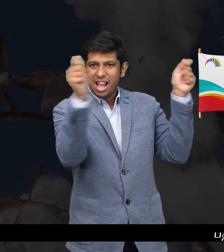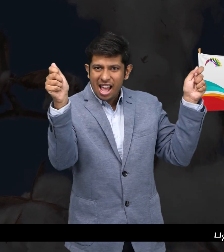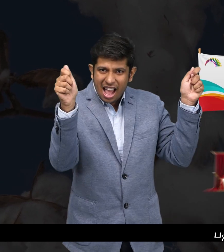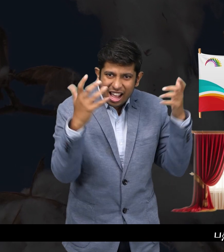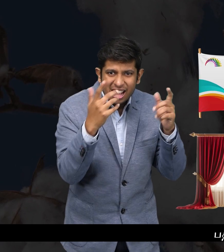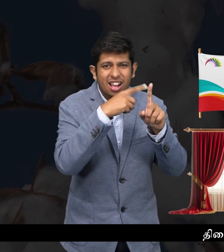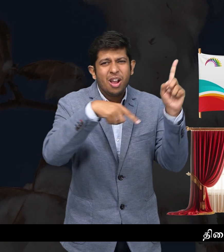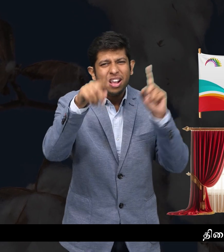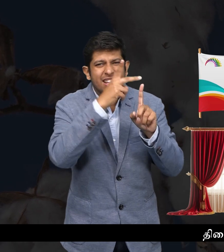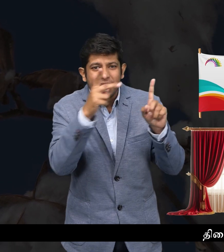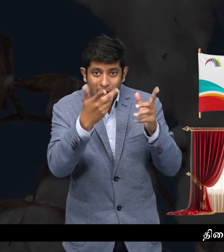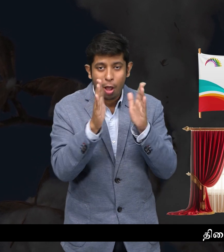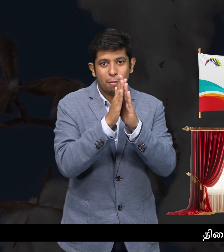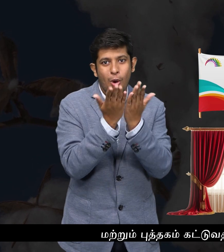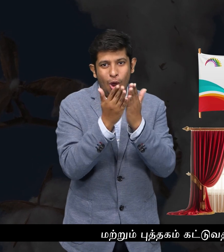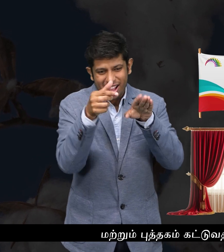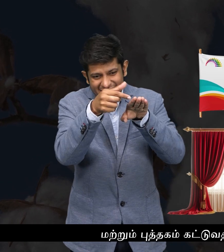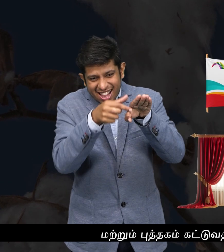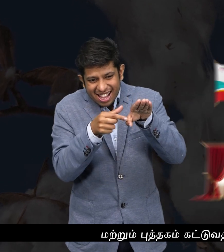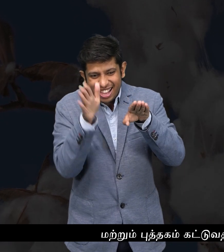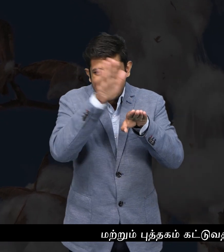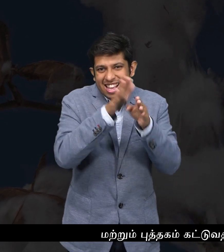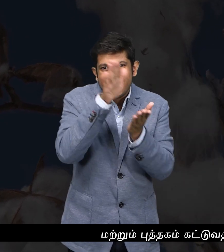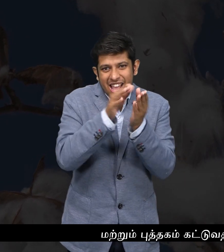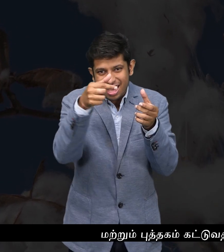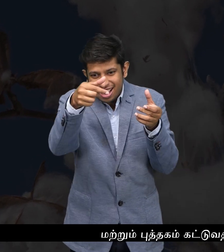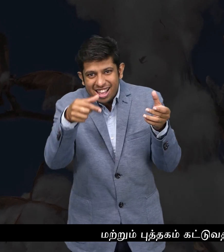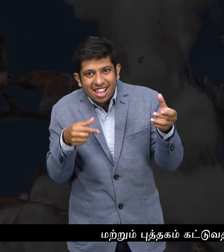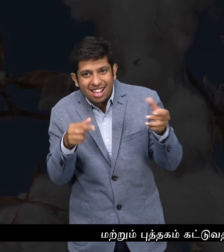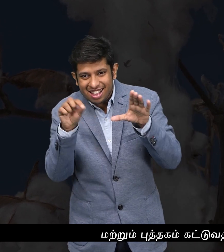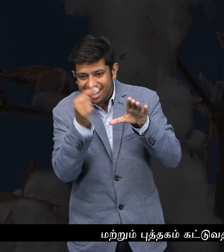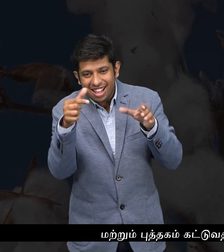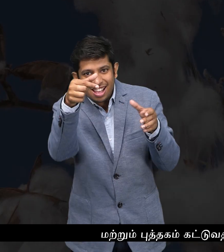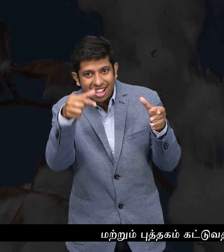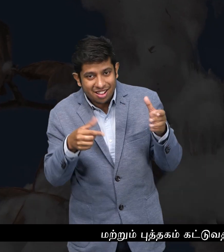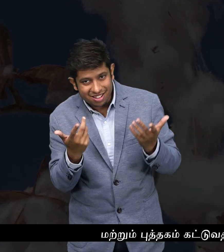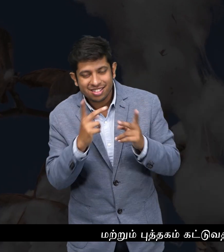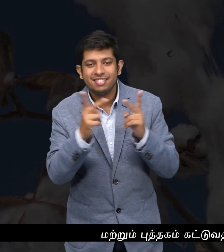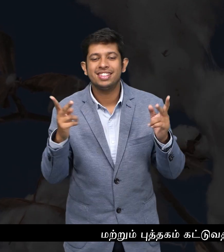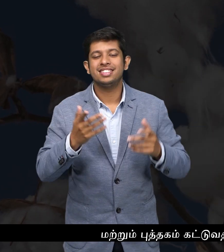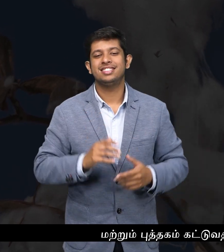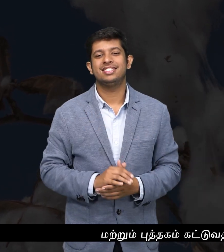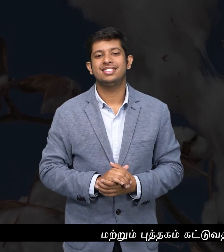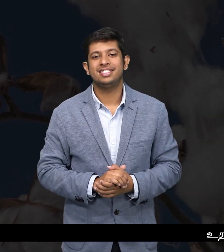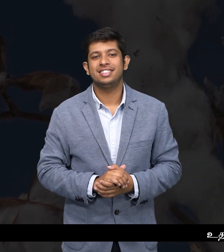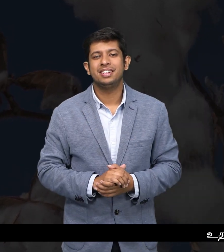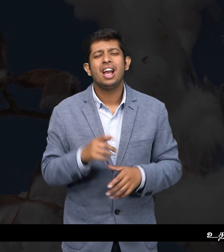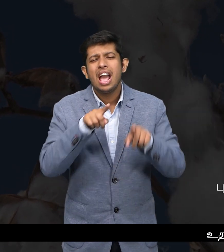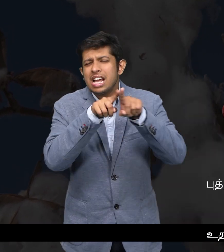கொடிகள், பதாகைகள், திரை சீலைகள் மற்றும் புத்தகம் கட்டுவதில் கூட உபயோகப்படுகின்றன.